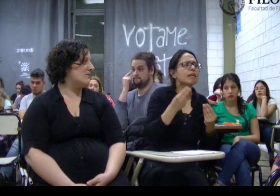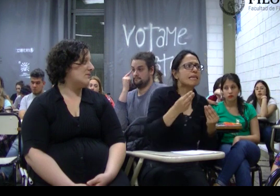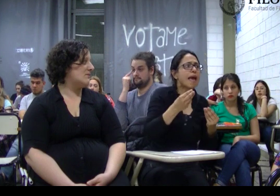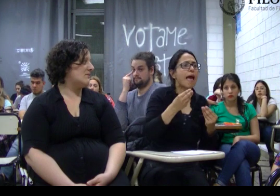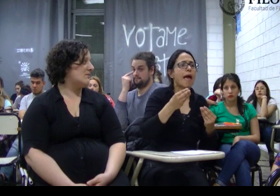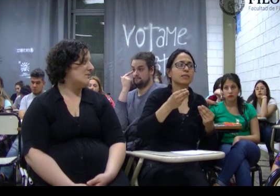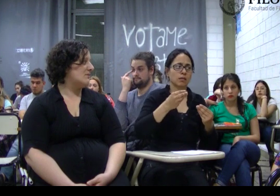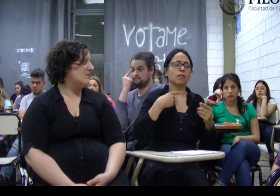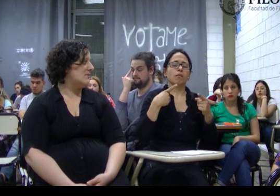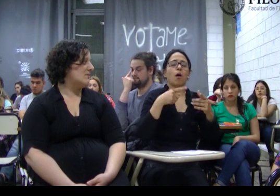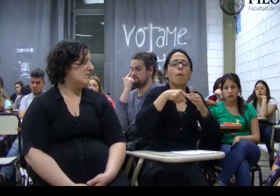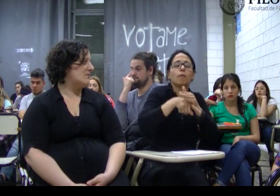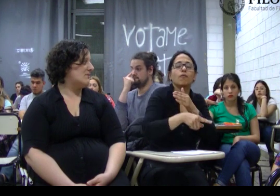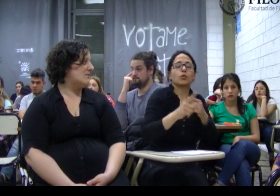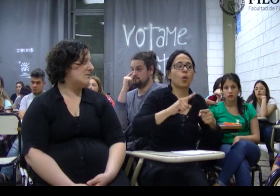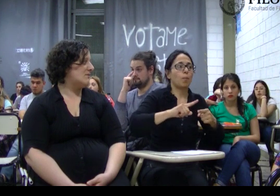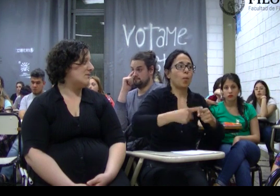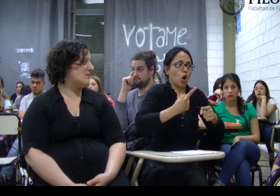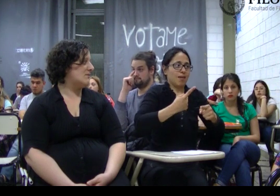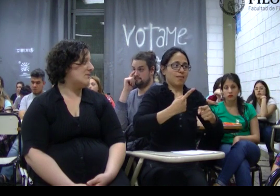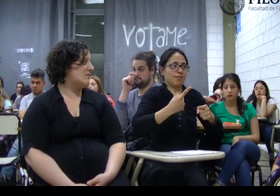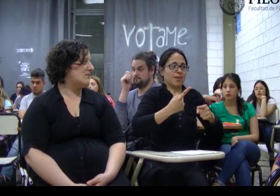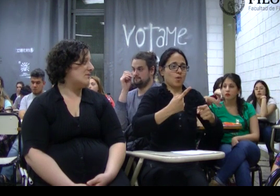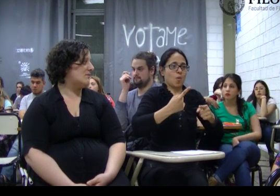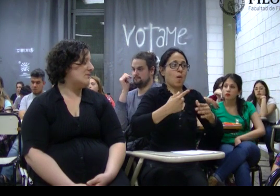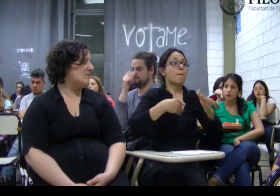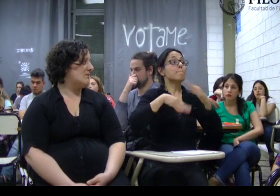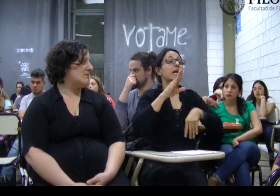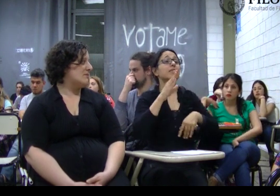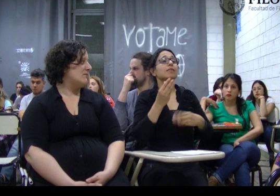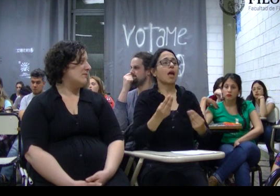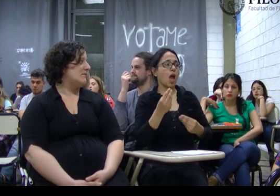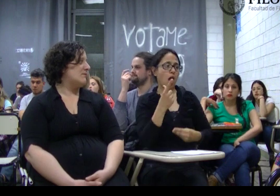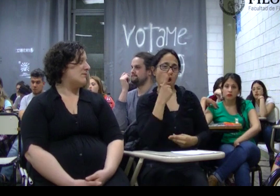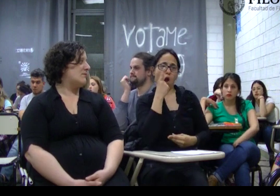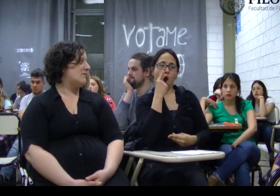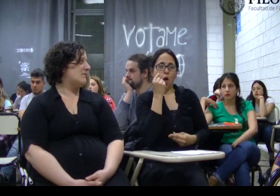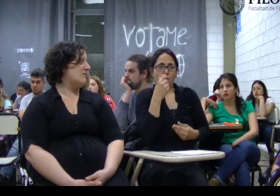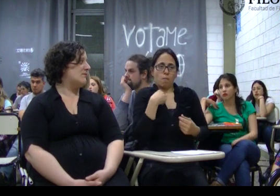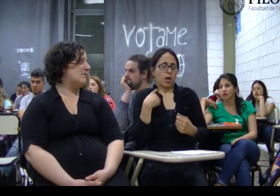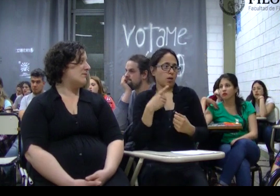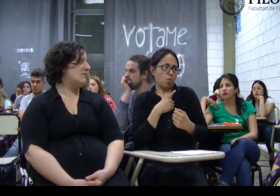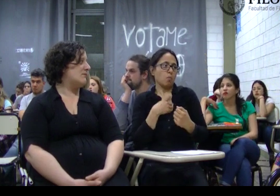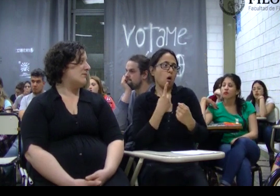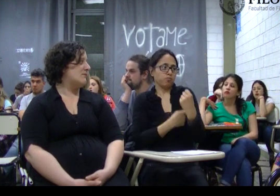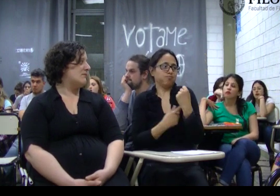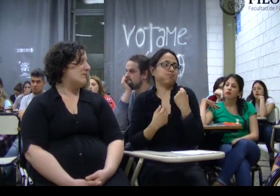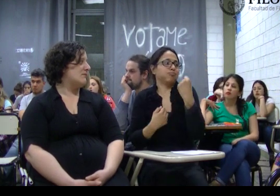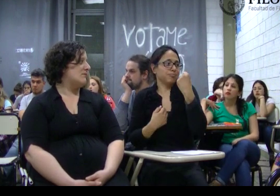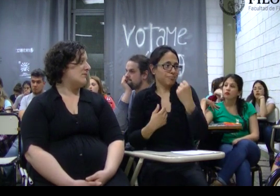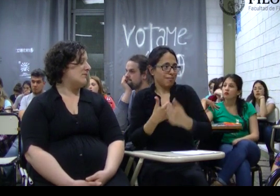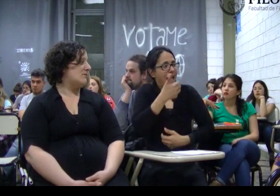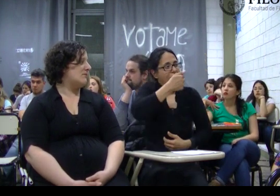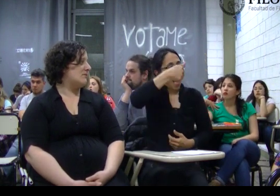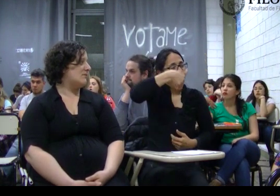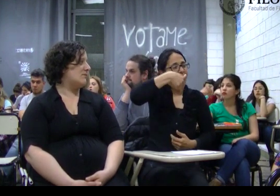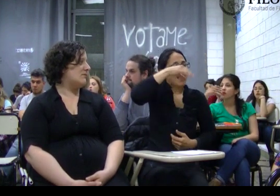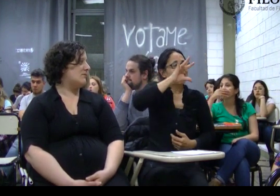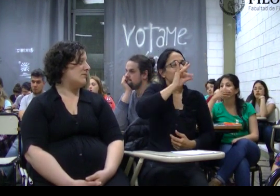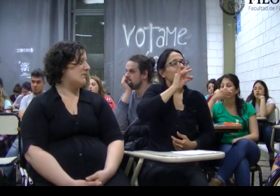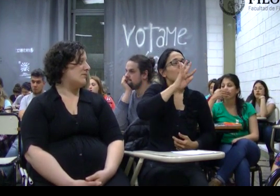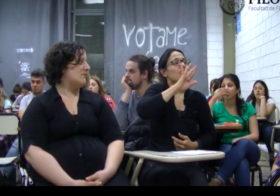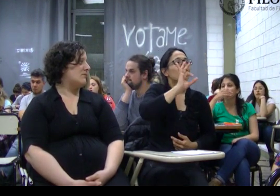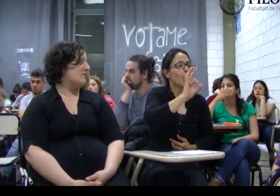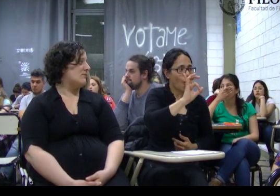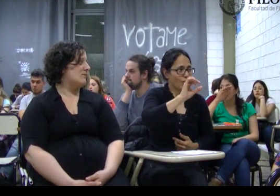y sigue siendo particularmente androcéntrica. Con androcentrismo nos referimos a que la referencia